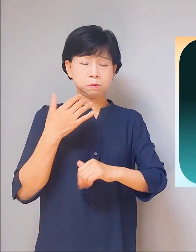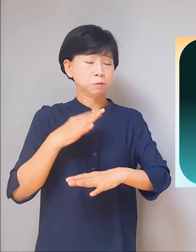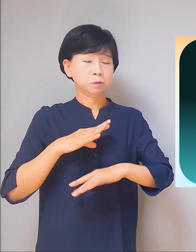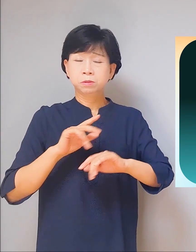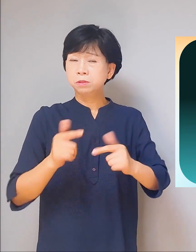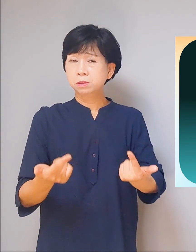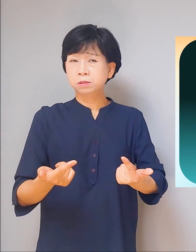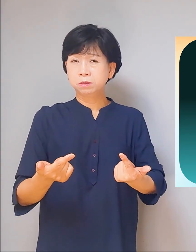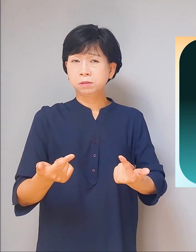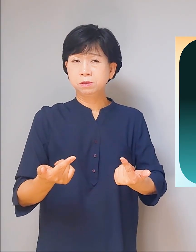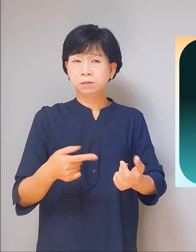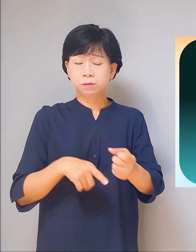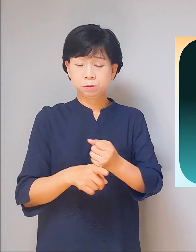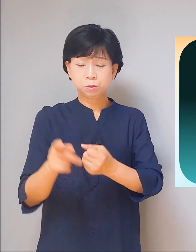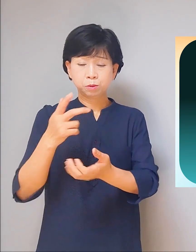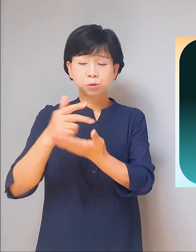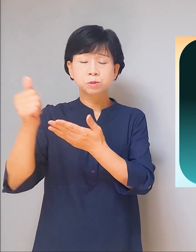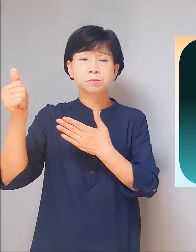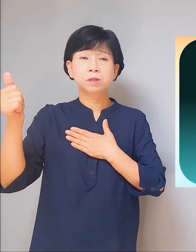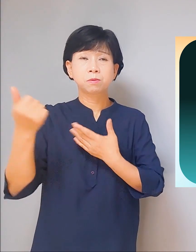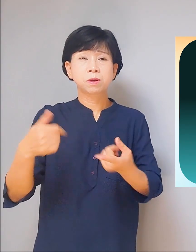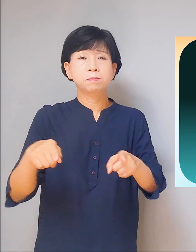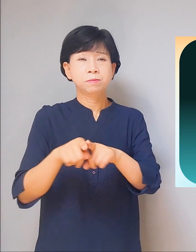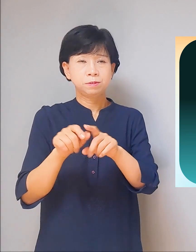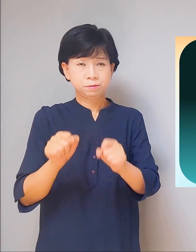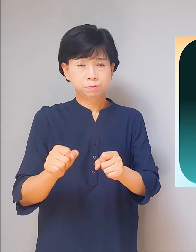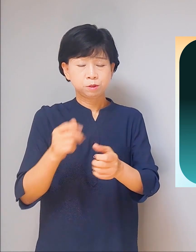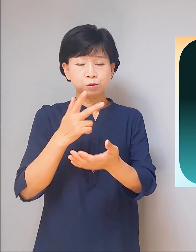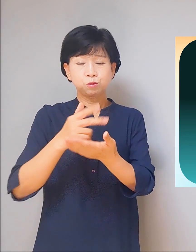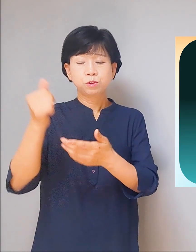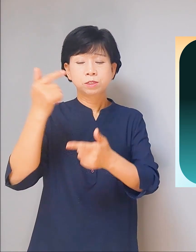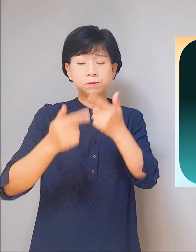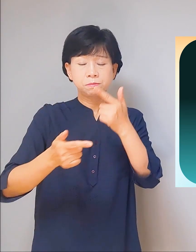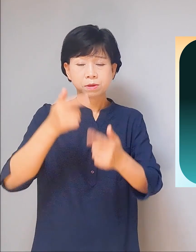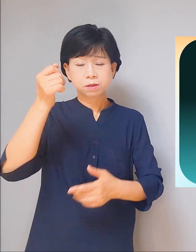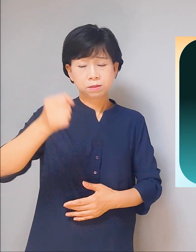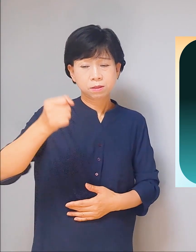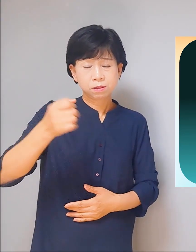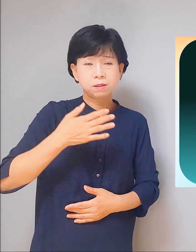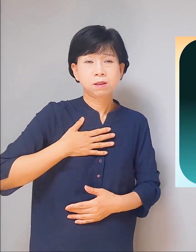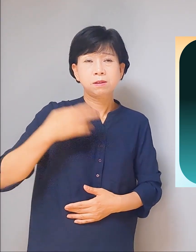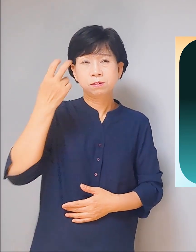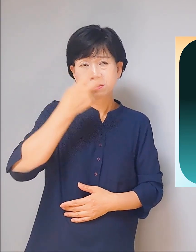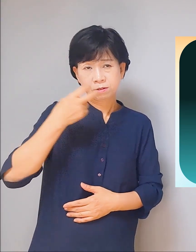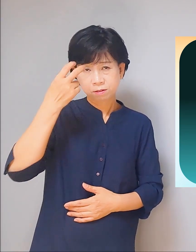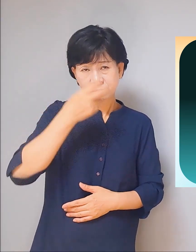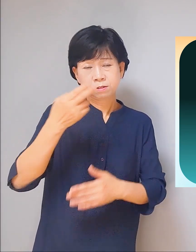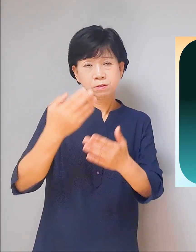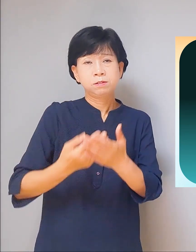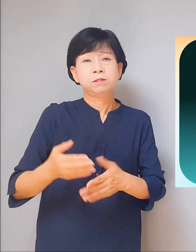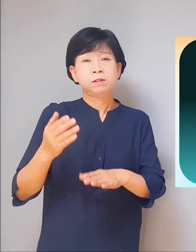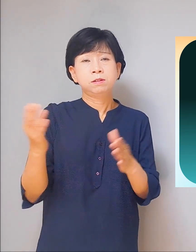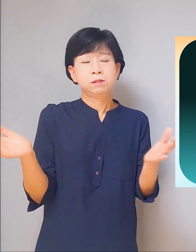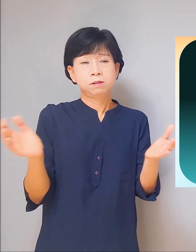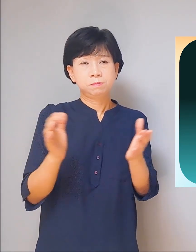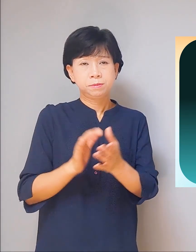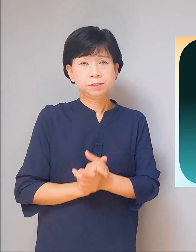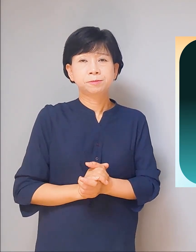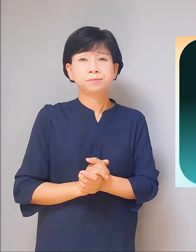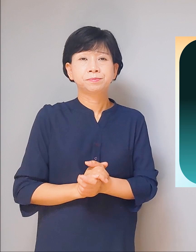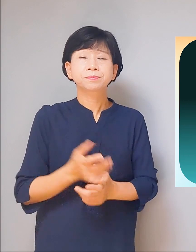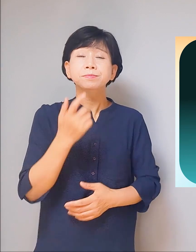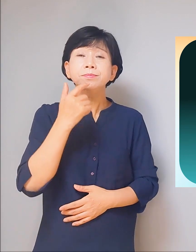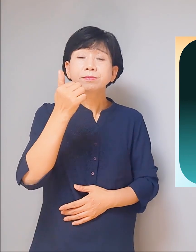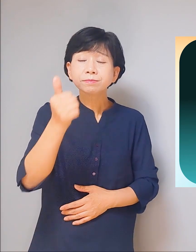것은 주께서 나와 함께 하심이라. 주의 지팡이와 막대기가 나를 안위하시나이다. 아멘.